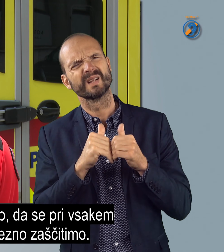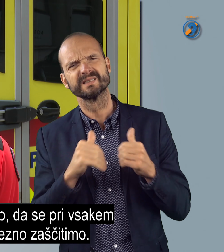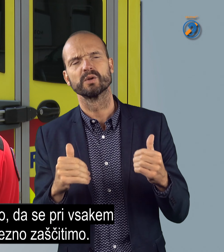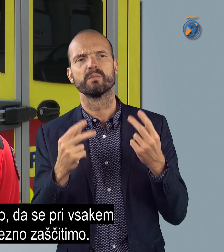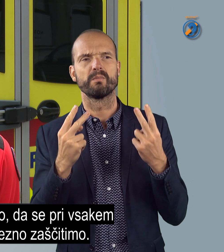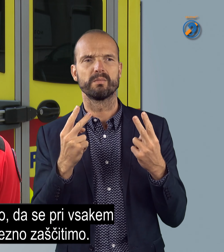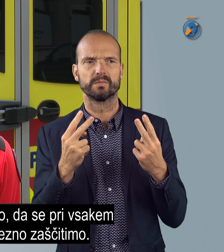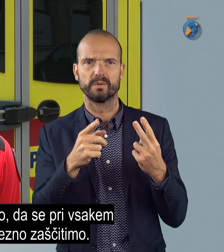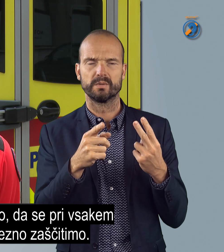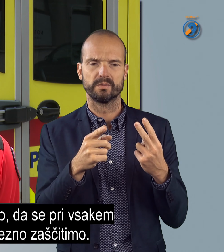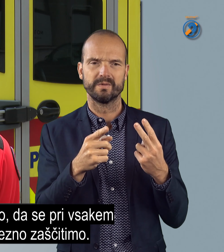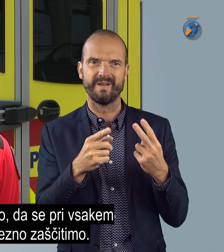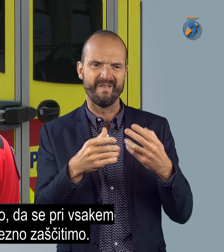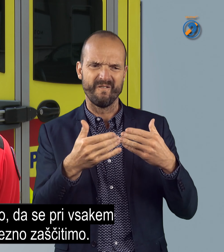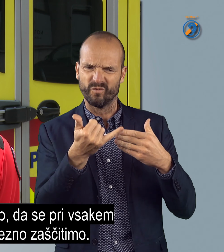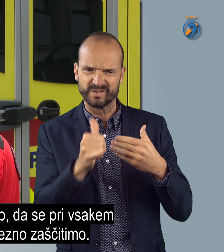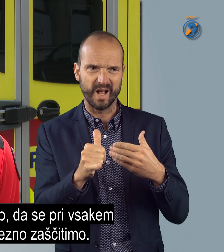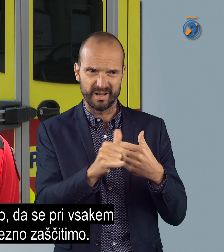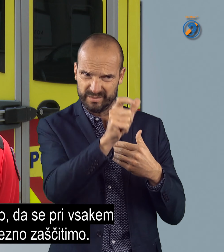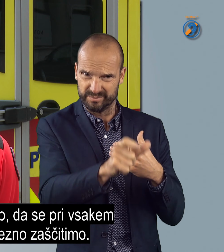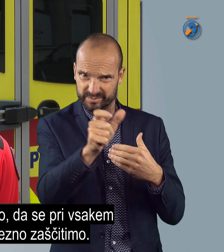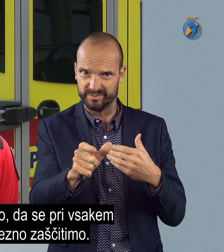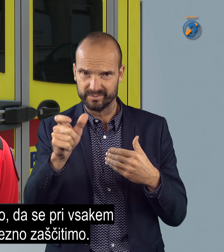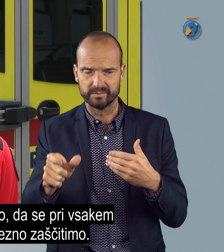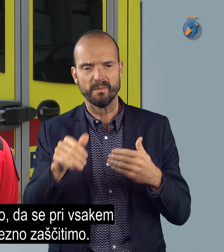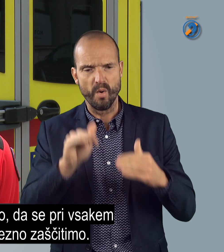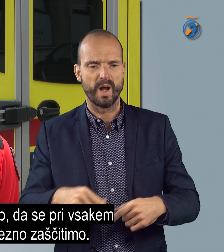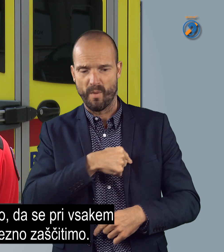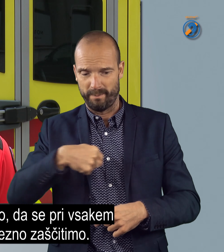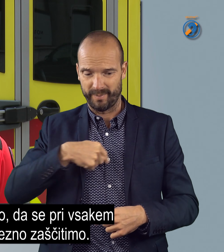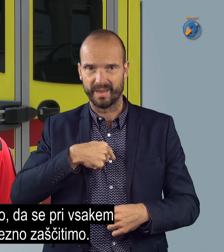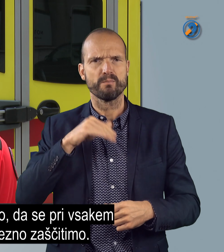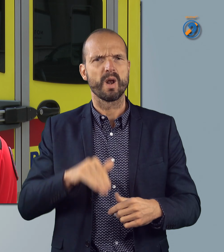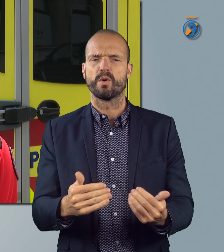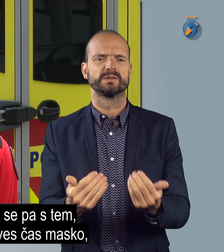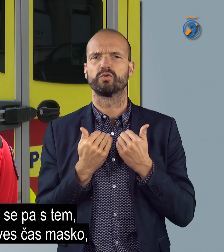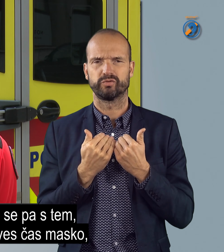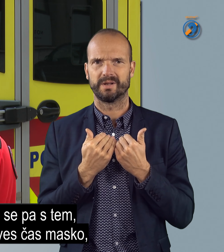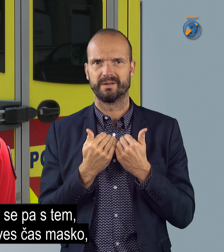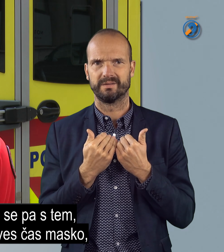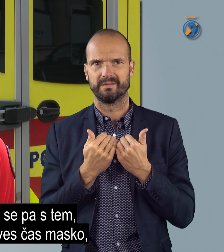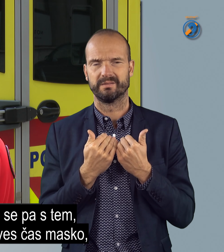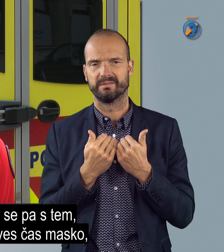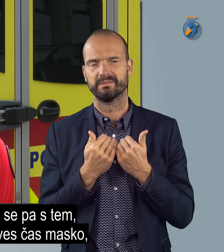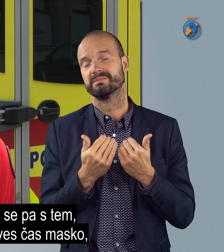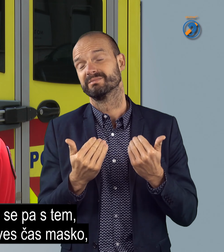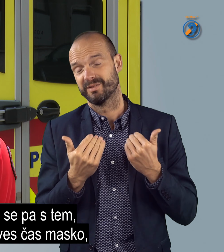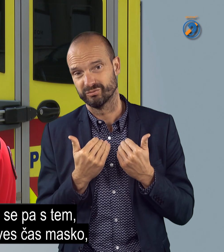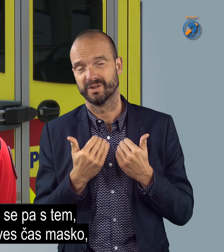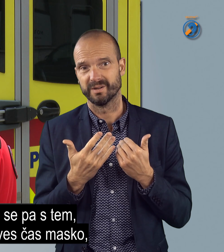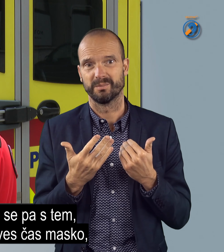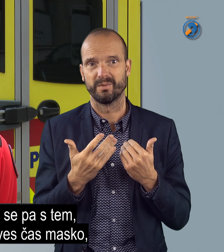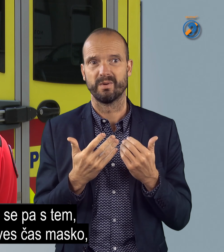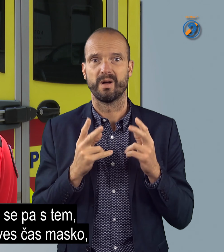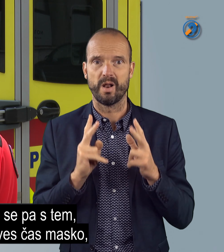zelo važno, da se pri vsakem bolniku in pacientu ustrezno zaščitimo. A ne? Se pravi, zaščitimo se pa s tem,